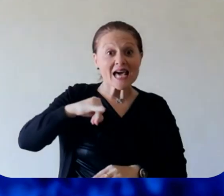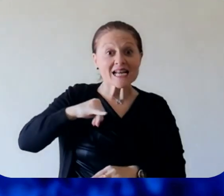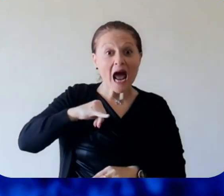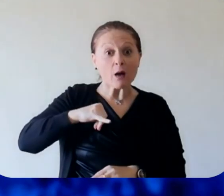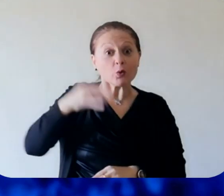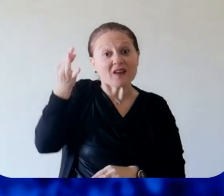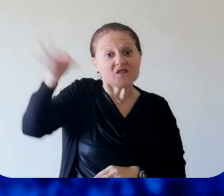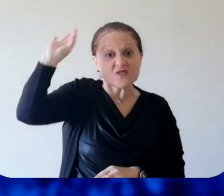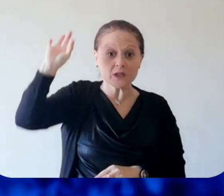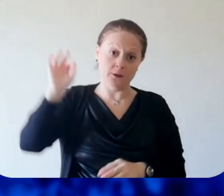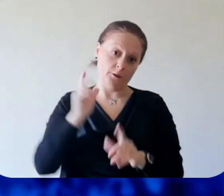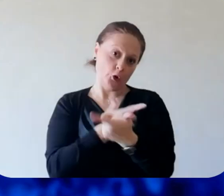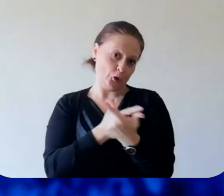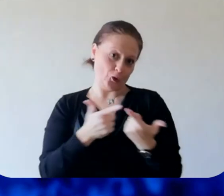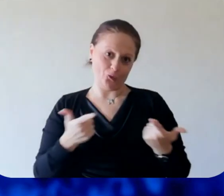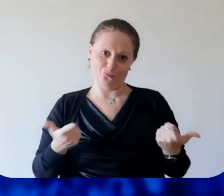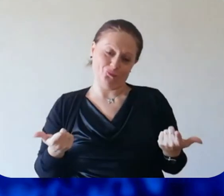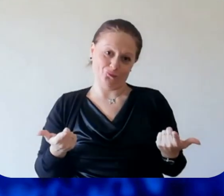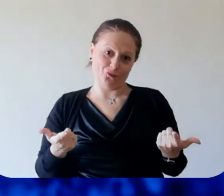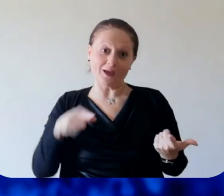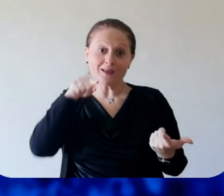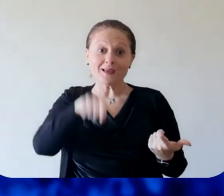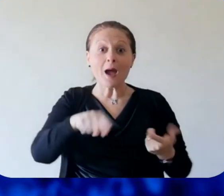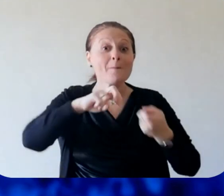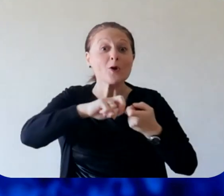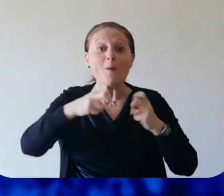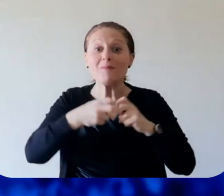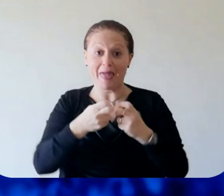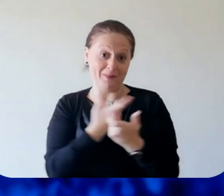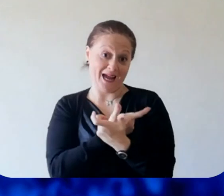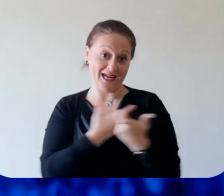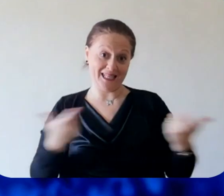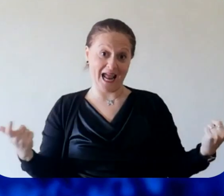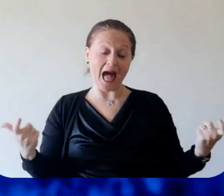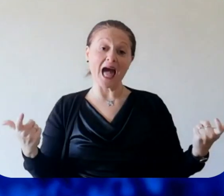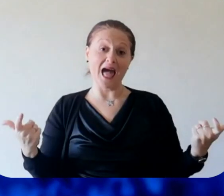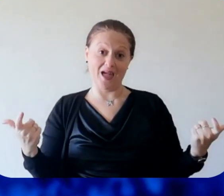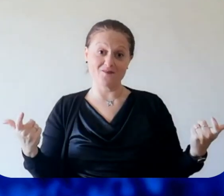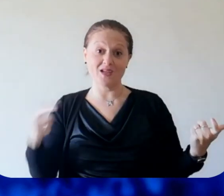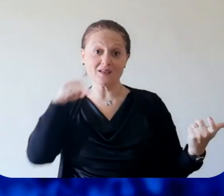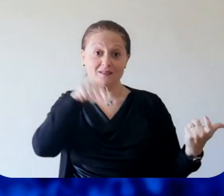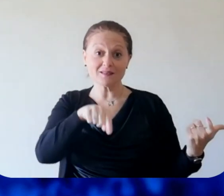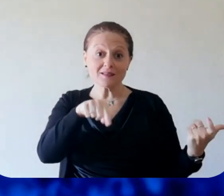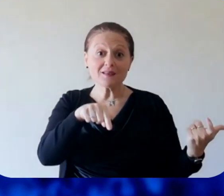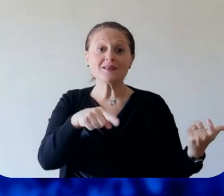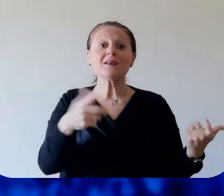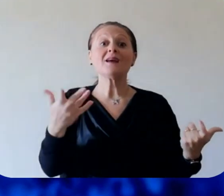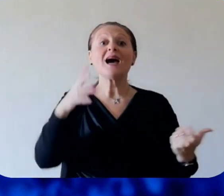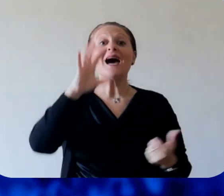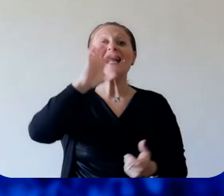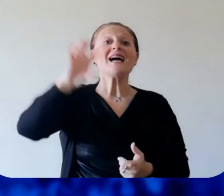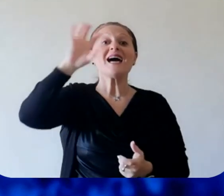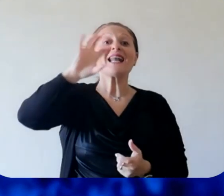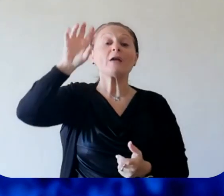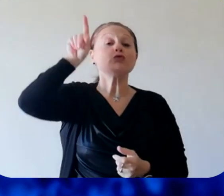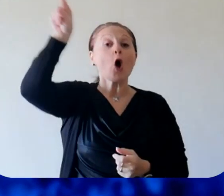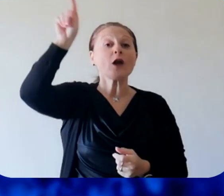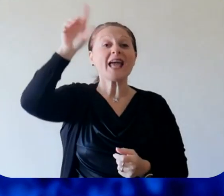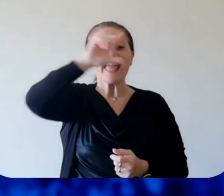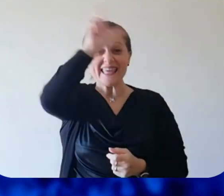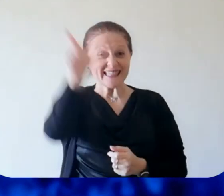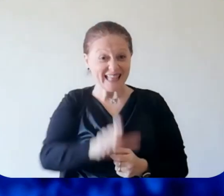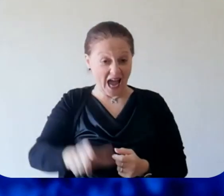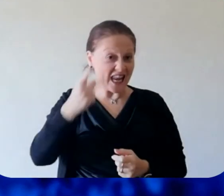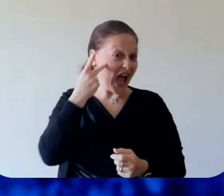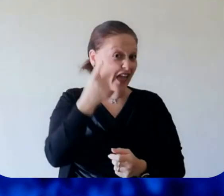per poter contenere un problema gravissimo, come per esempio quello che si è creato in alcune regioni d'Italia,